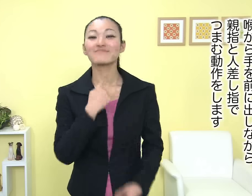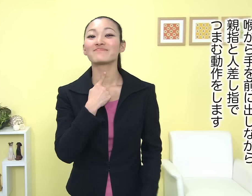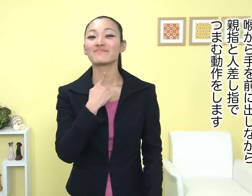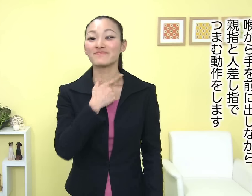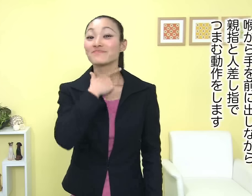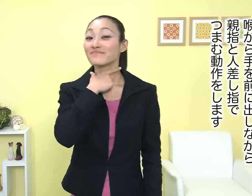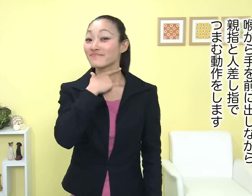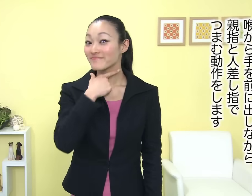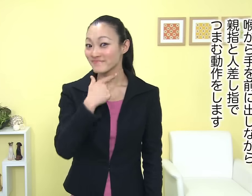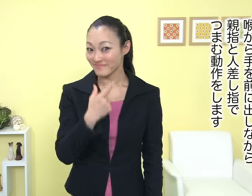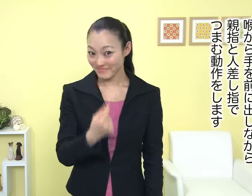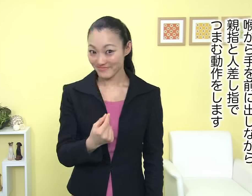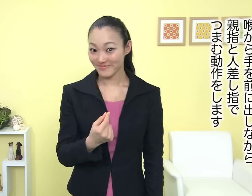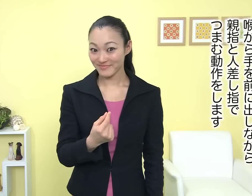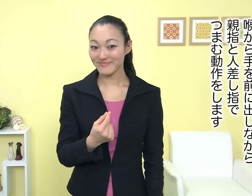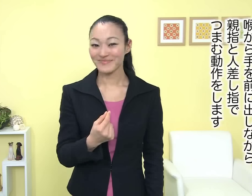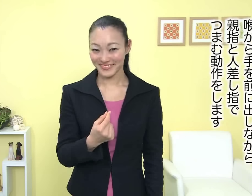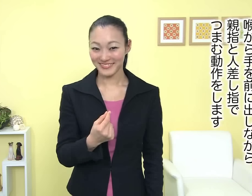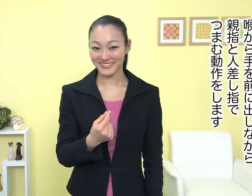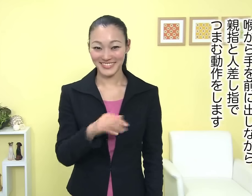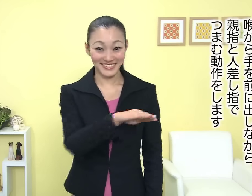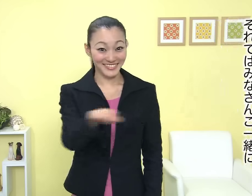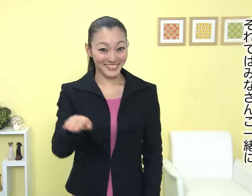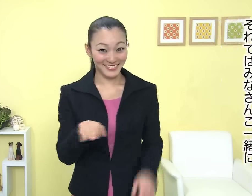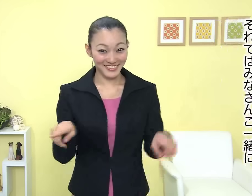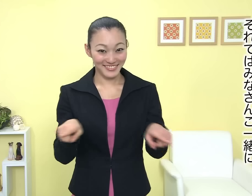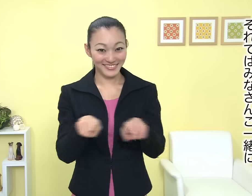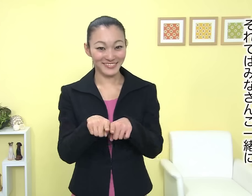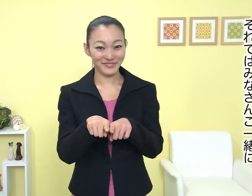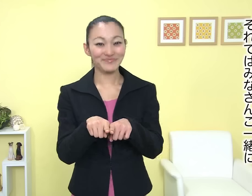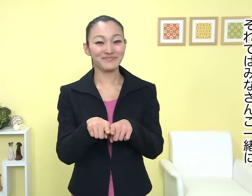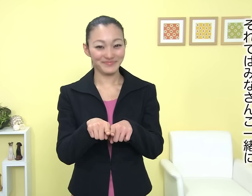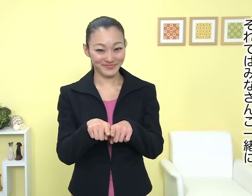人差し指でつまむ動作をします。それでは皆さんご一緒に、